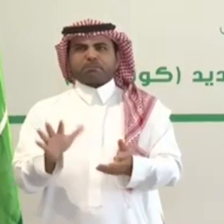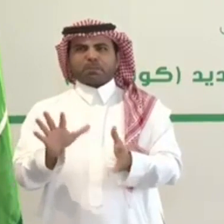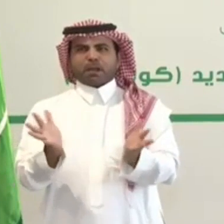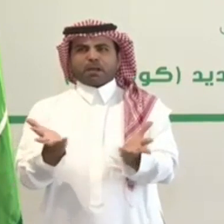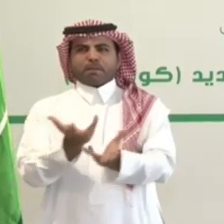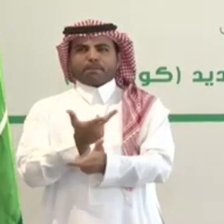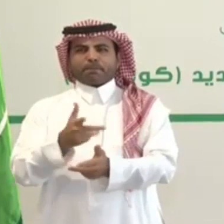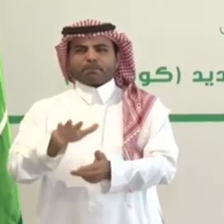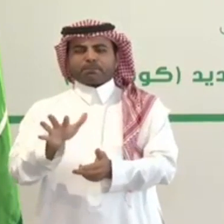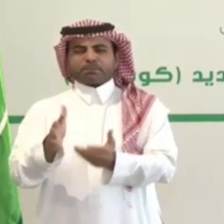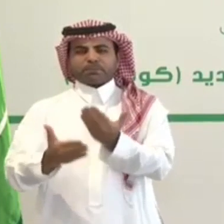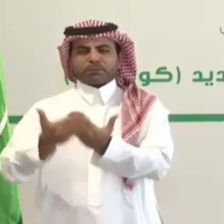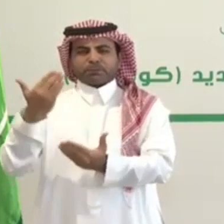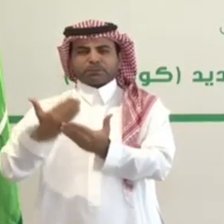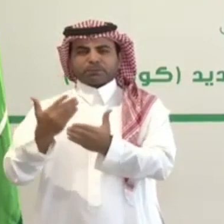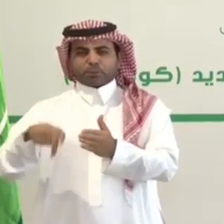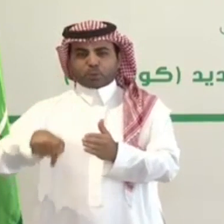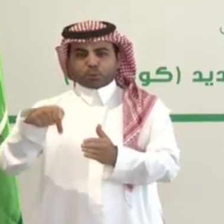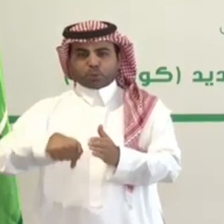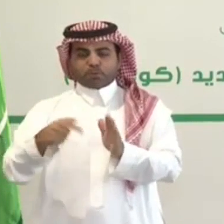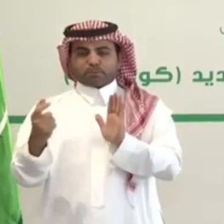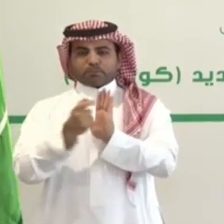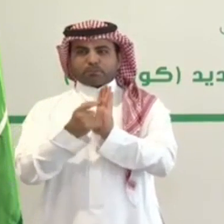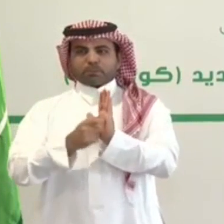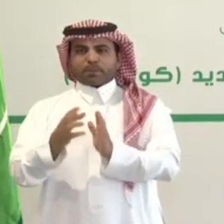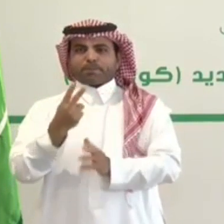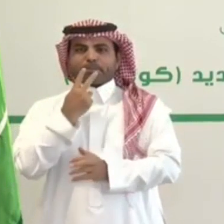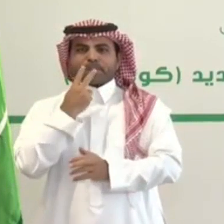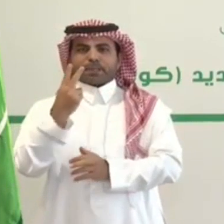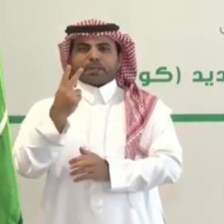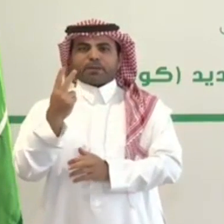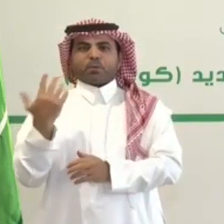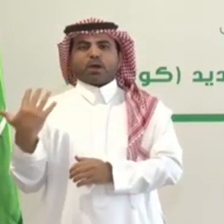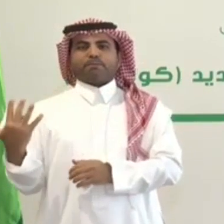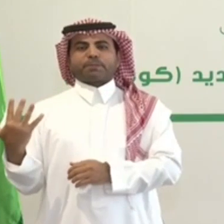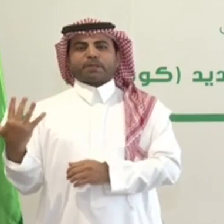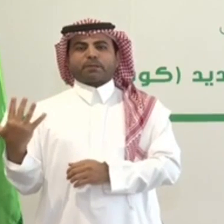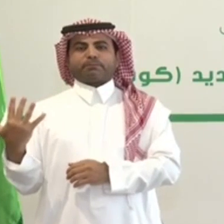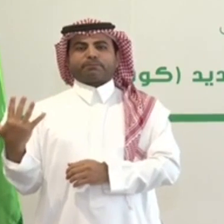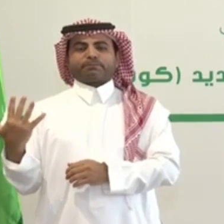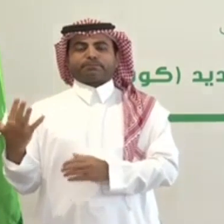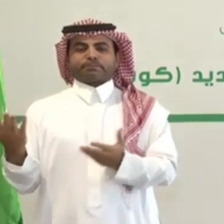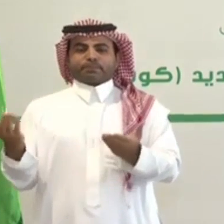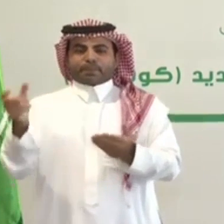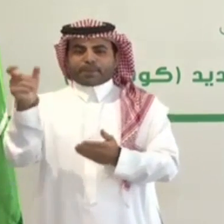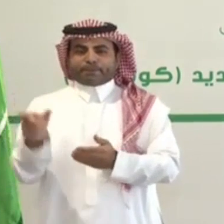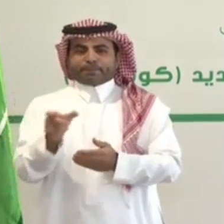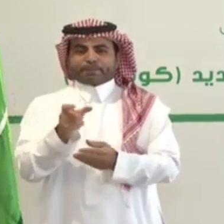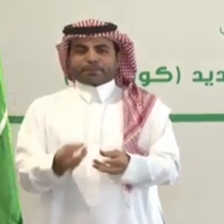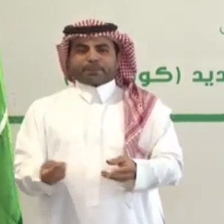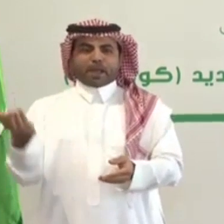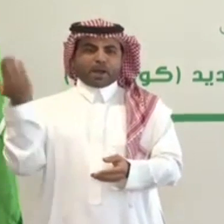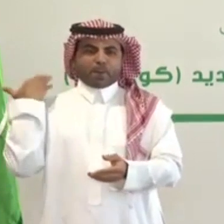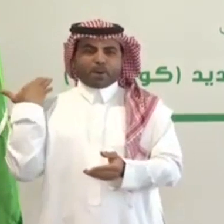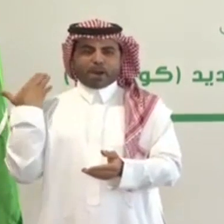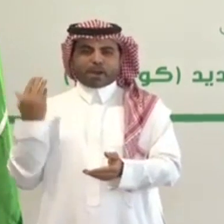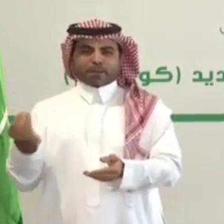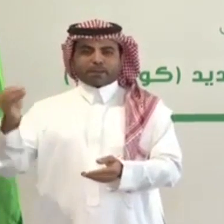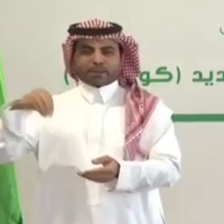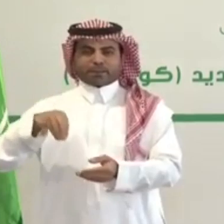عدد الحالات الجديدة المسجلة بهذا الفيروس 205 حالات، تضاف إلى ما تم إعلانه